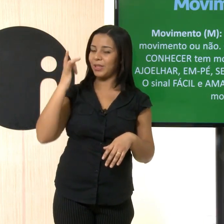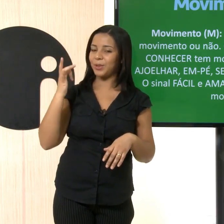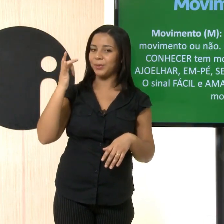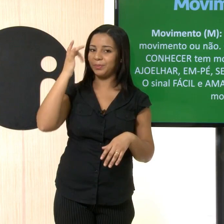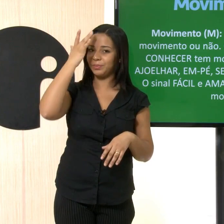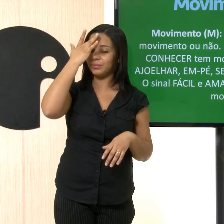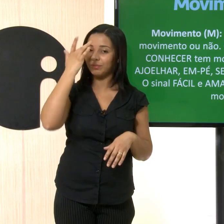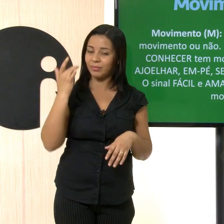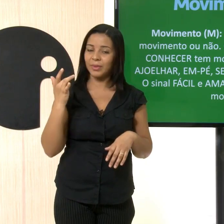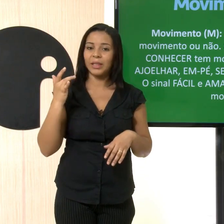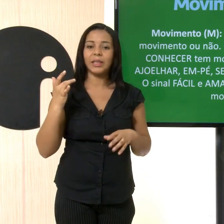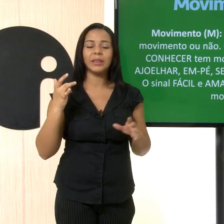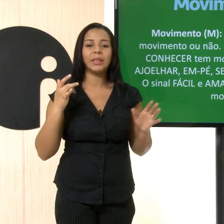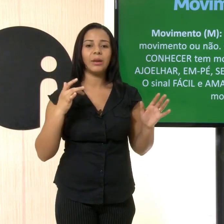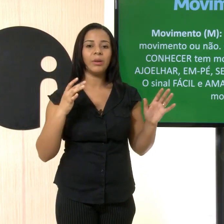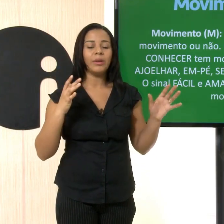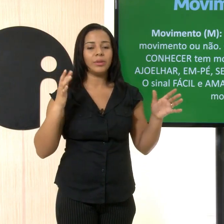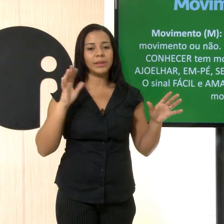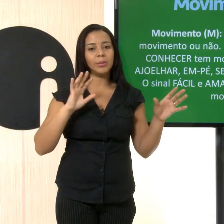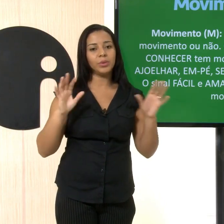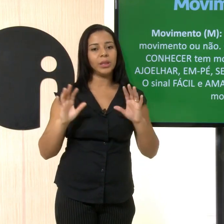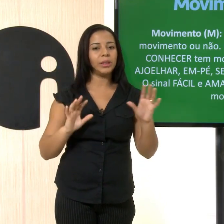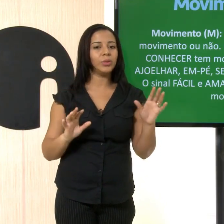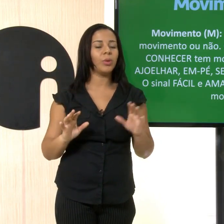baixo. Então, você mudando